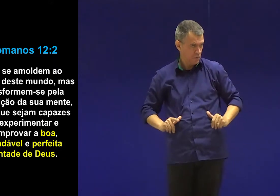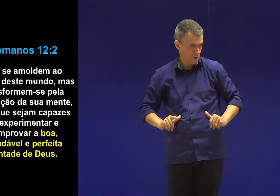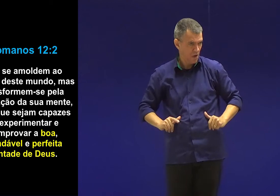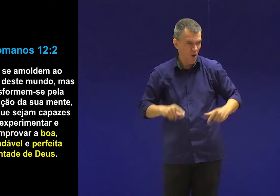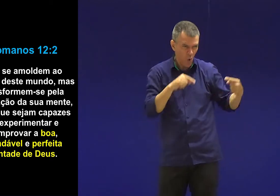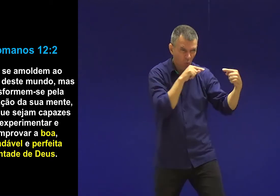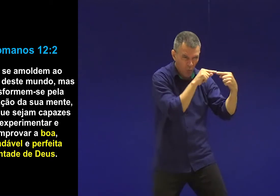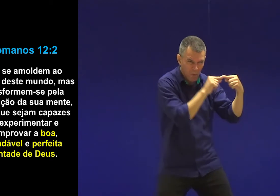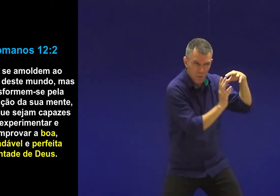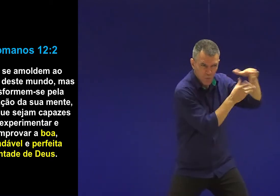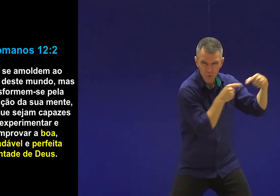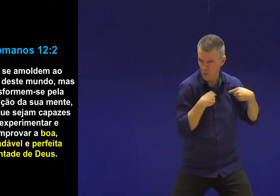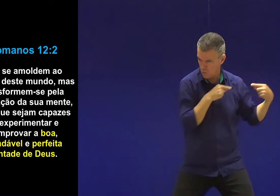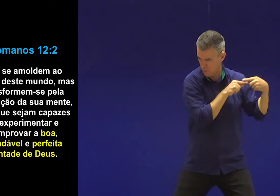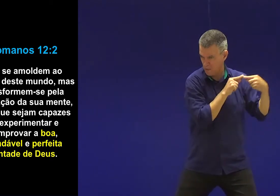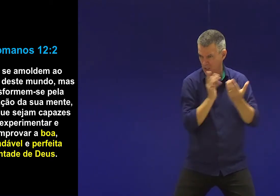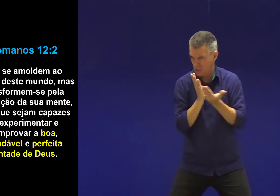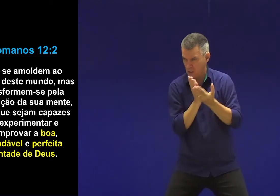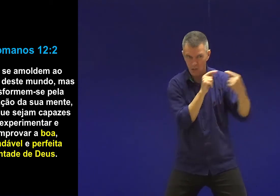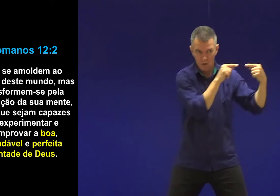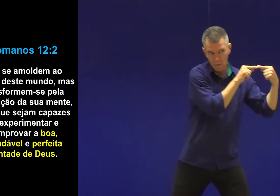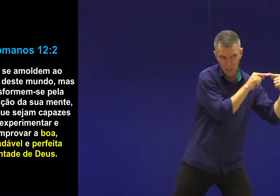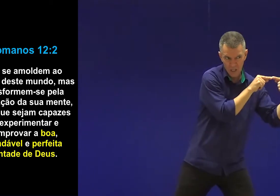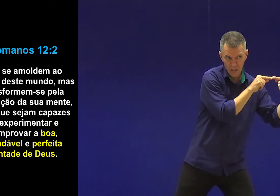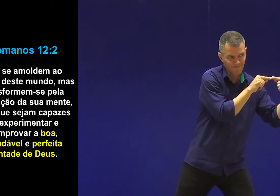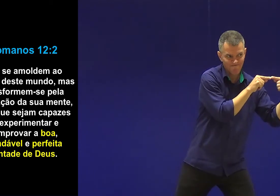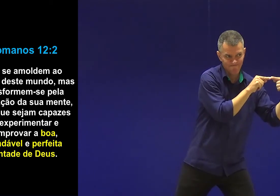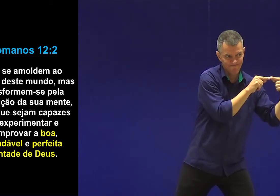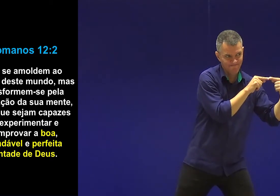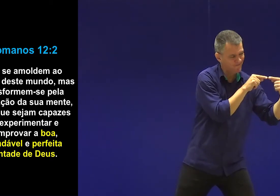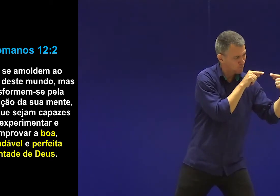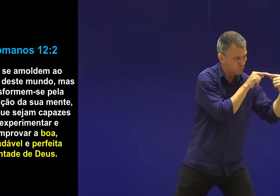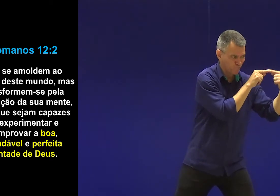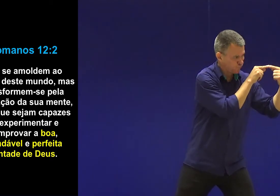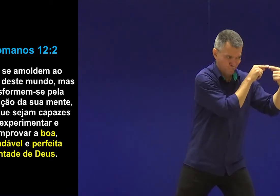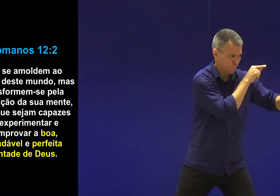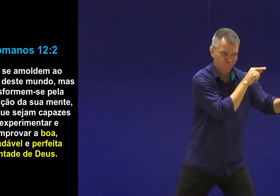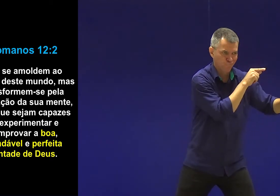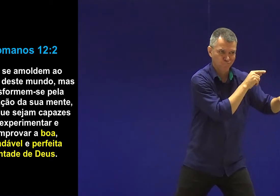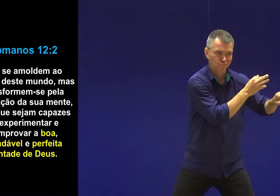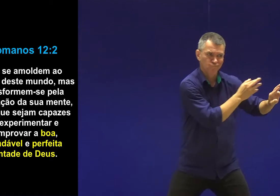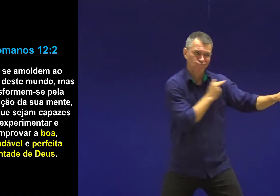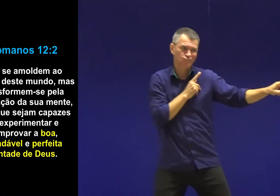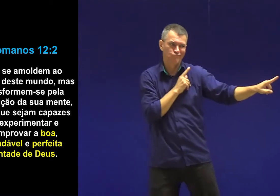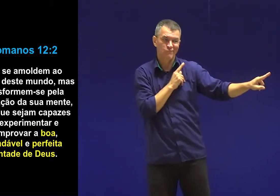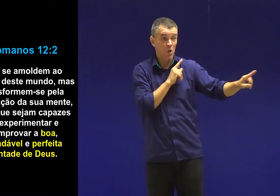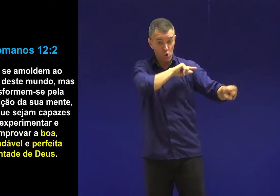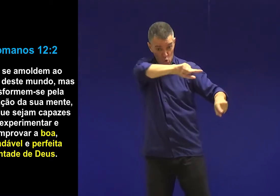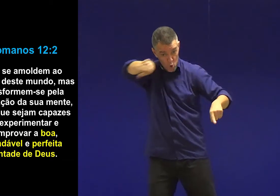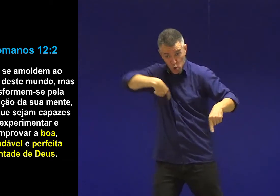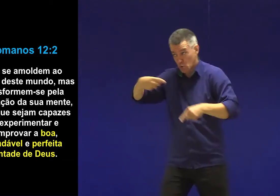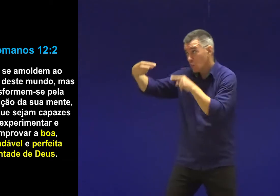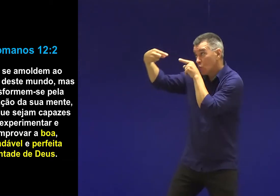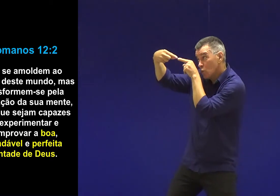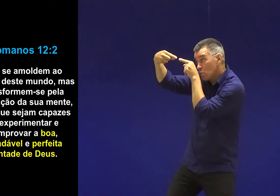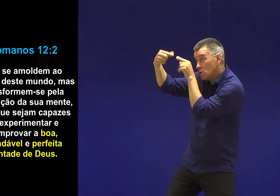Santo, certo? Você é uma pessoa pura. Você não combina com as coisas do mundo, né?